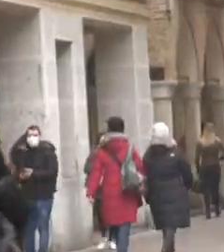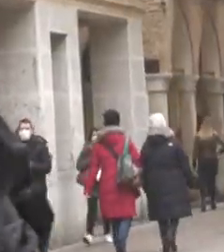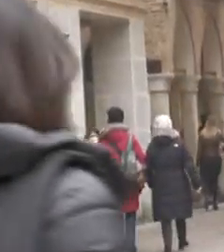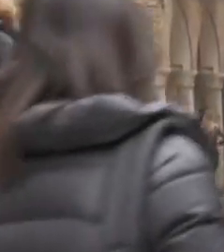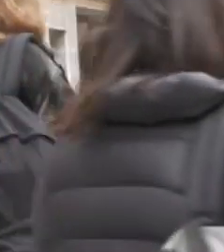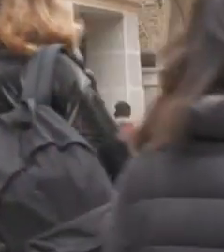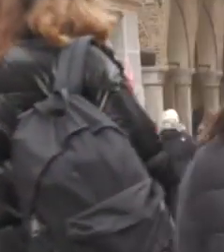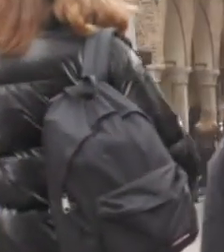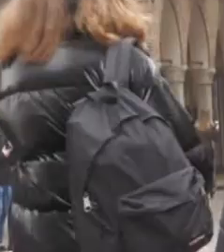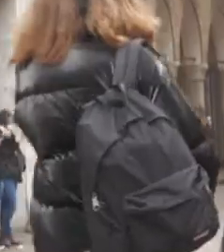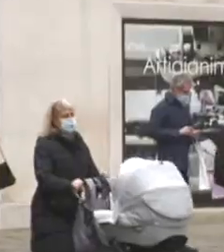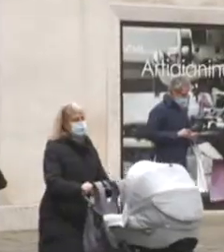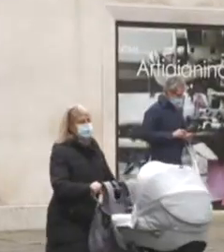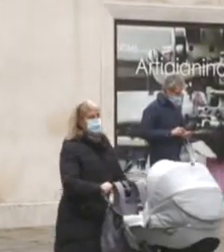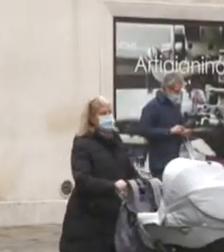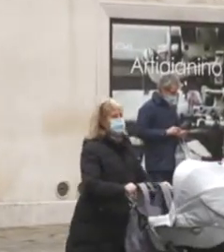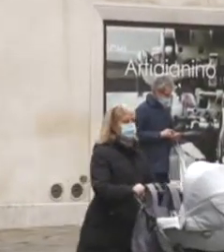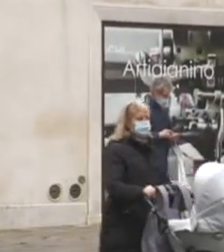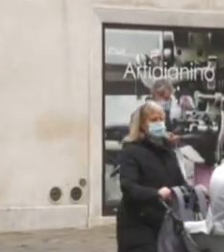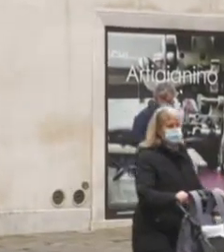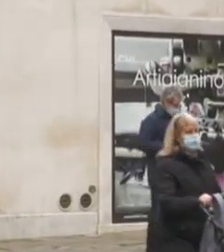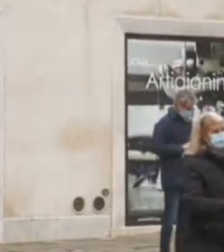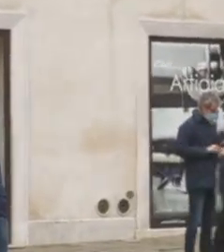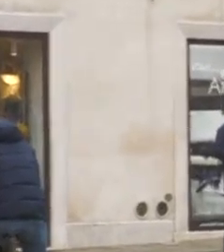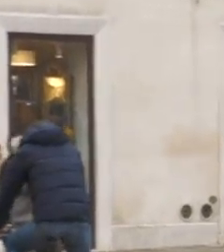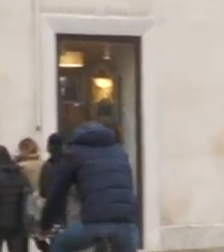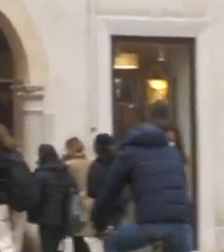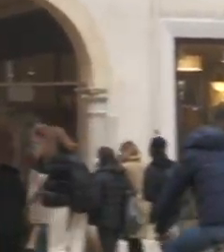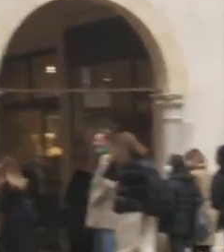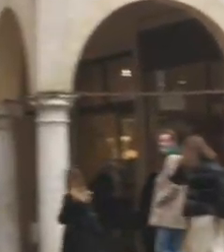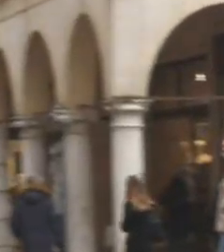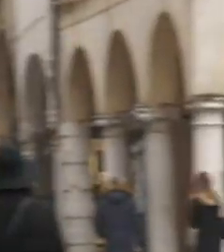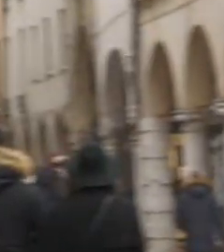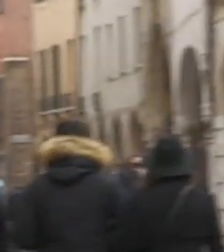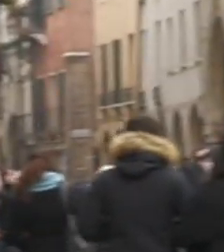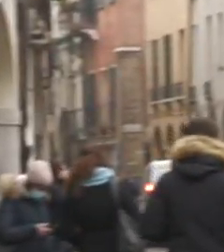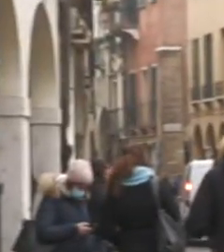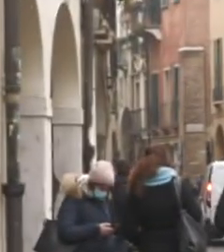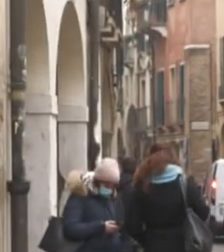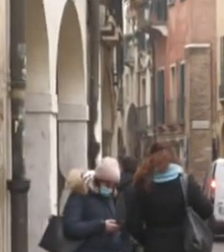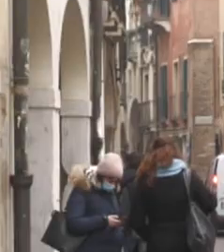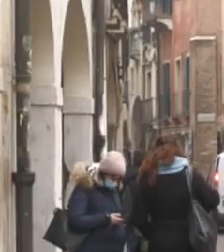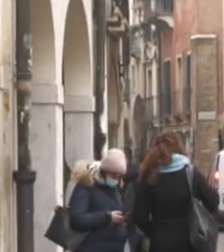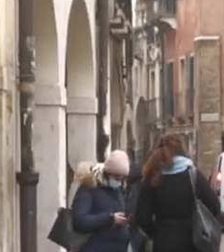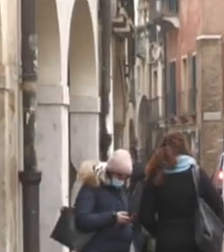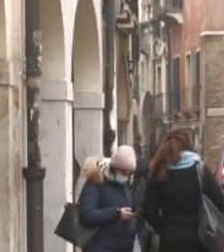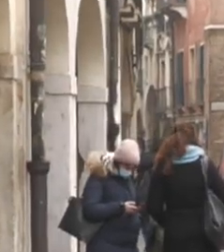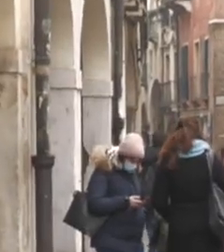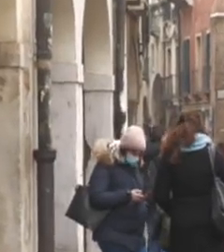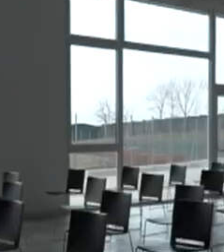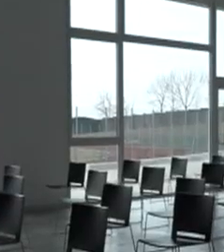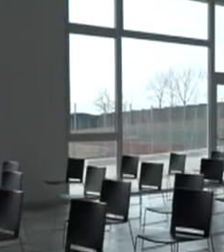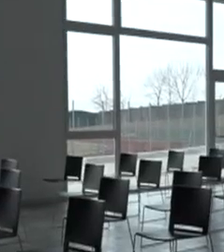del Veneto è salito a 1,28. Con un valore sopra l'1,25 è previsto il passaggio in zona rossa, ma la conferma arriverà dal governo soltanto